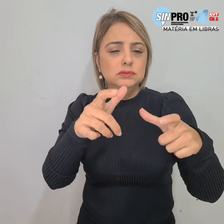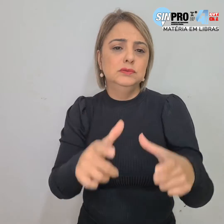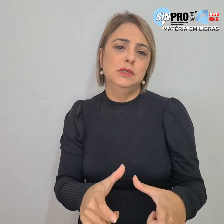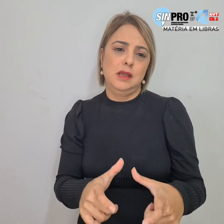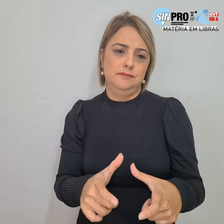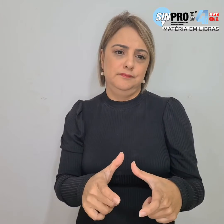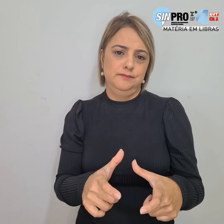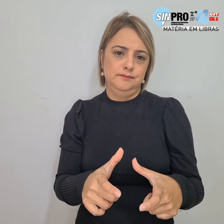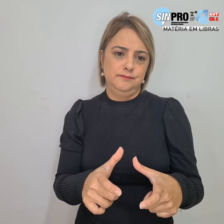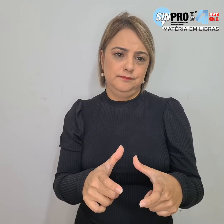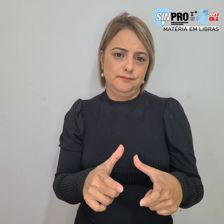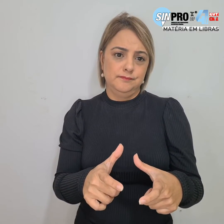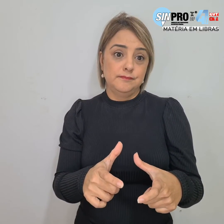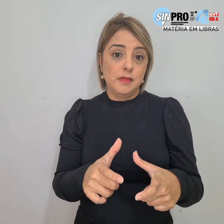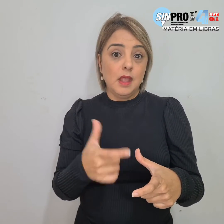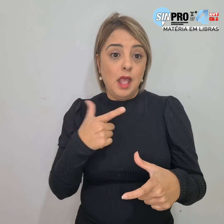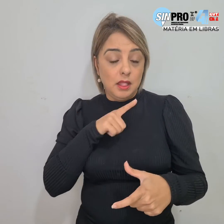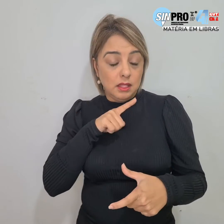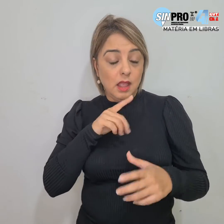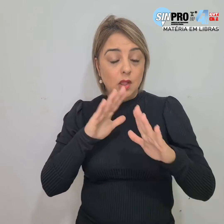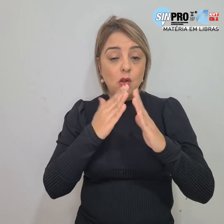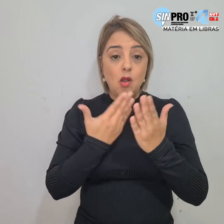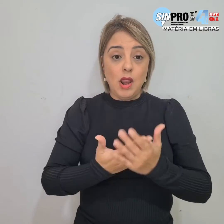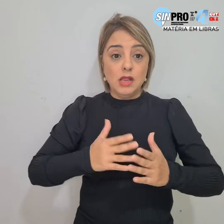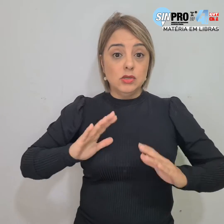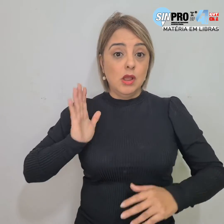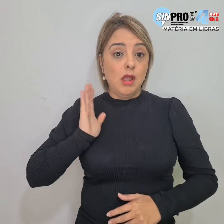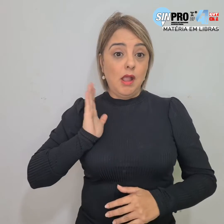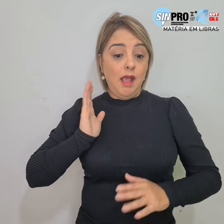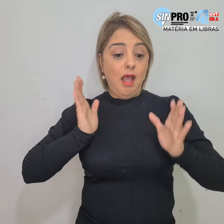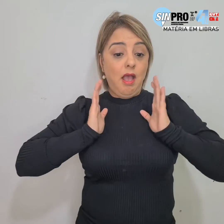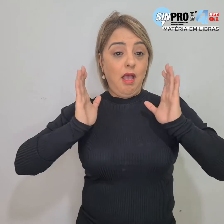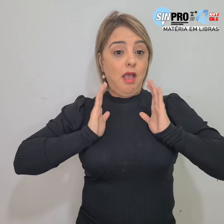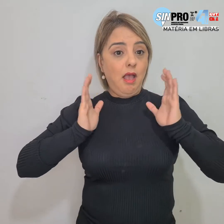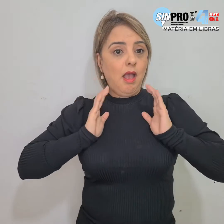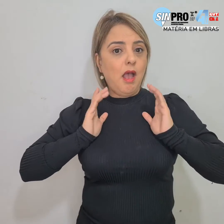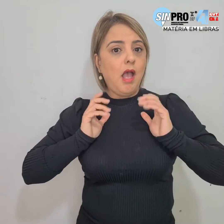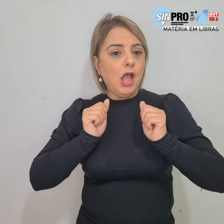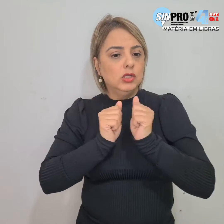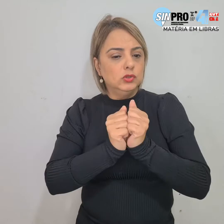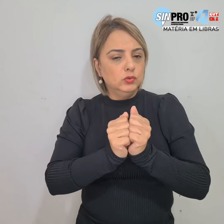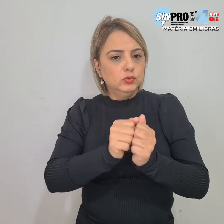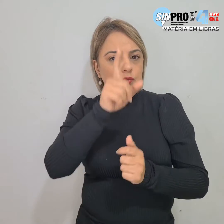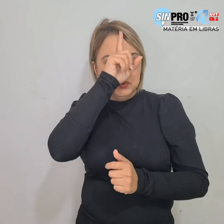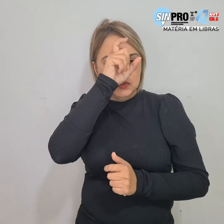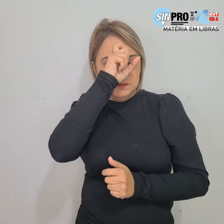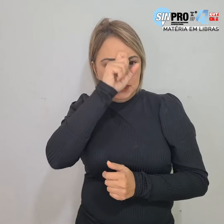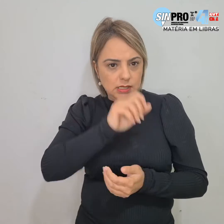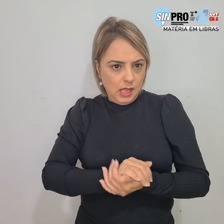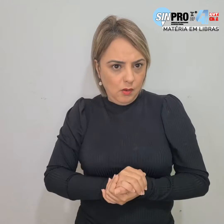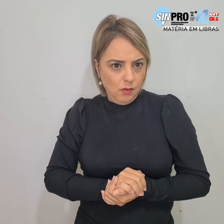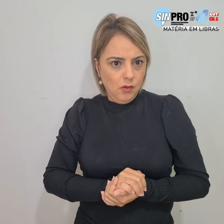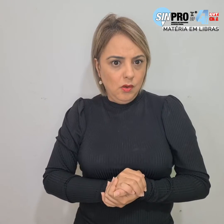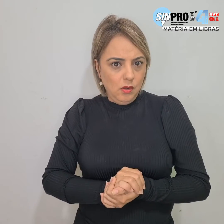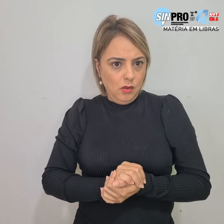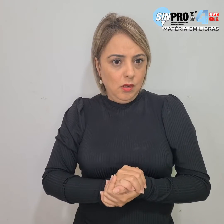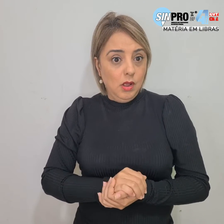Há colégios de elite que estão recorrendo a parcerias com hospitais como o Albert Einstein, caso do Colégio Visconde de Porto Seguro, em São